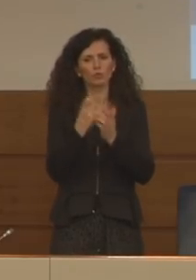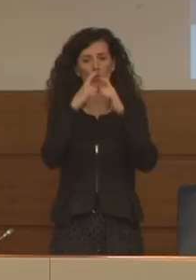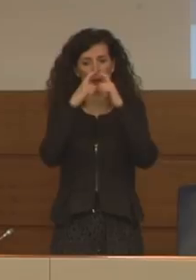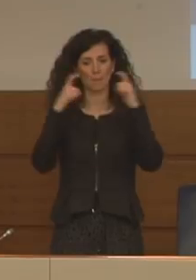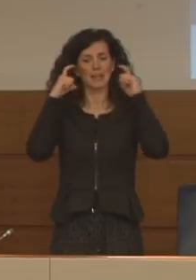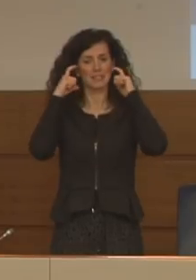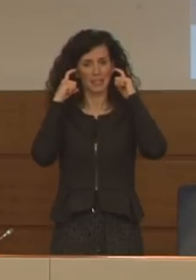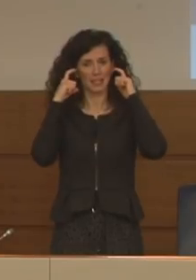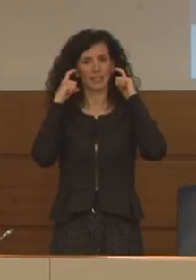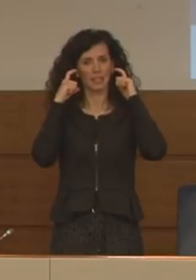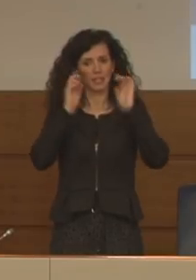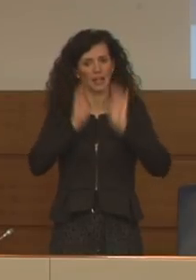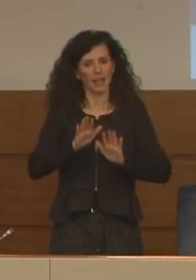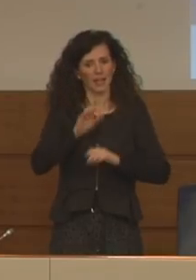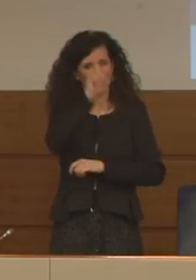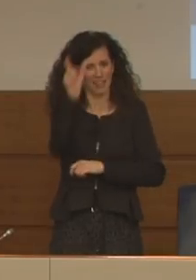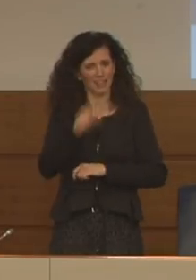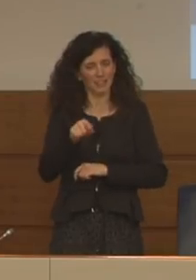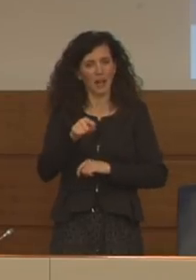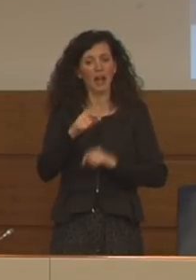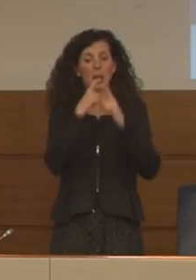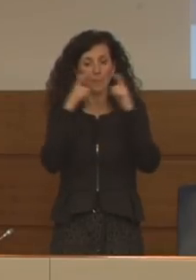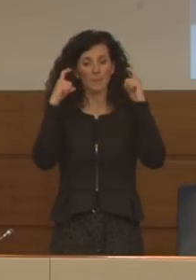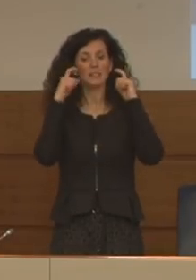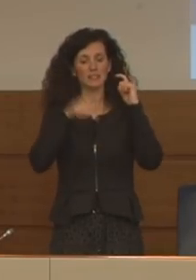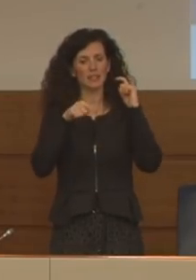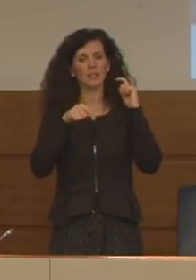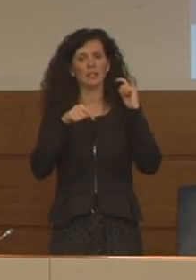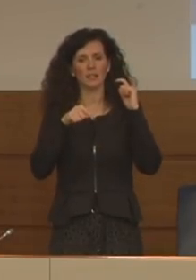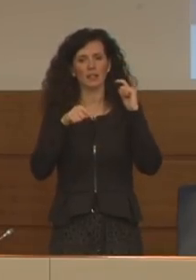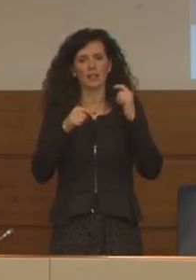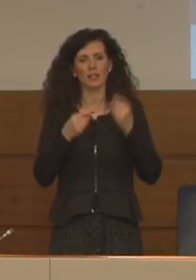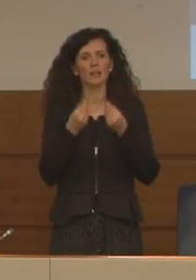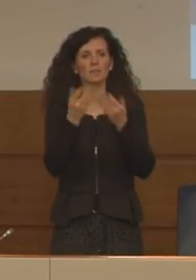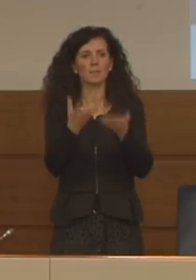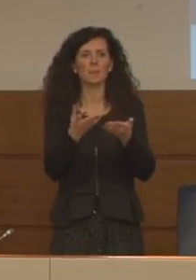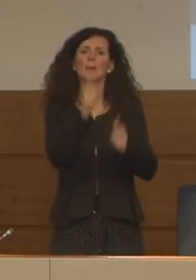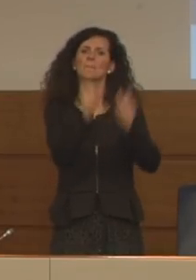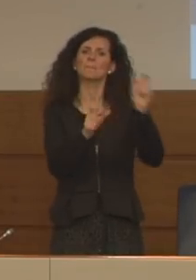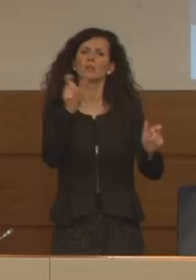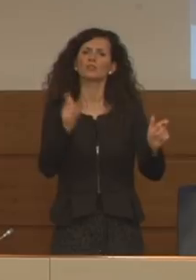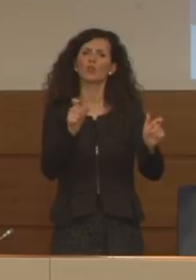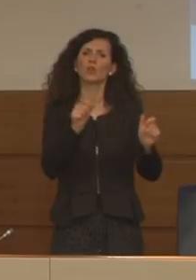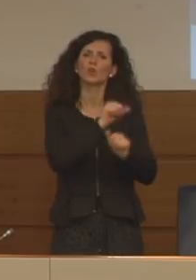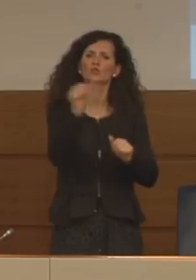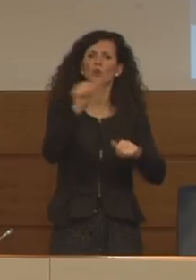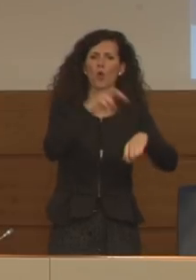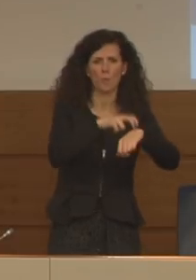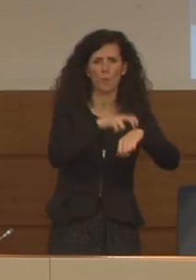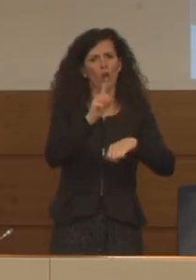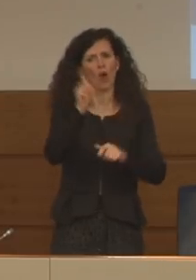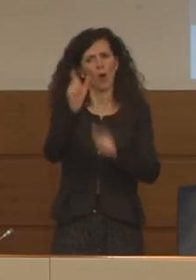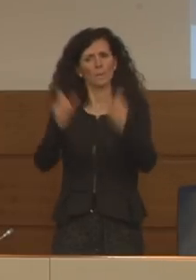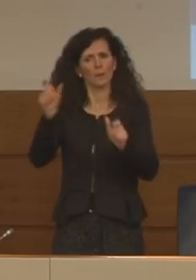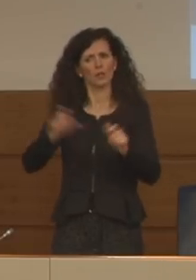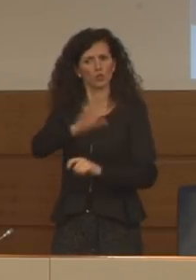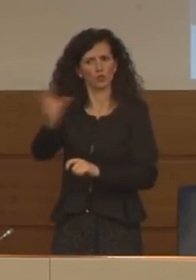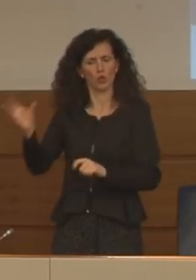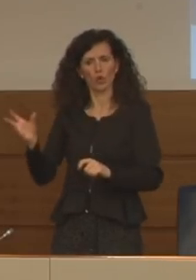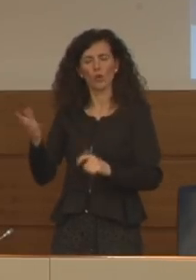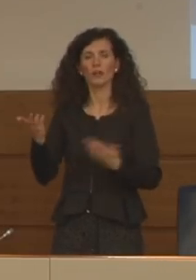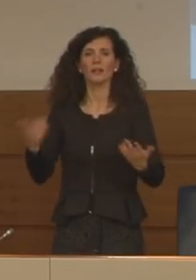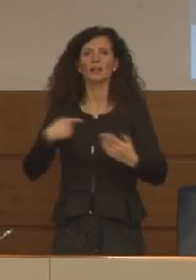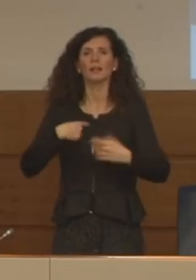impiegare anche per personale non sanitario quindi io credo che